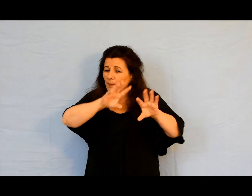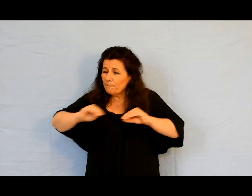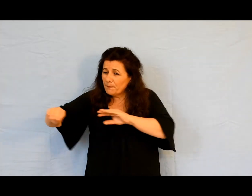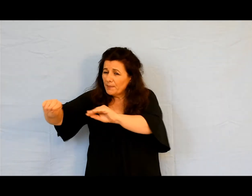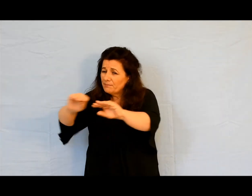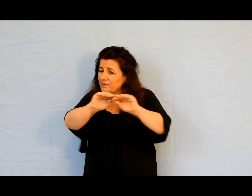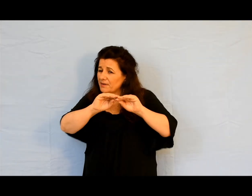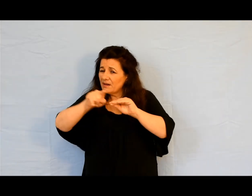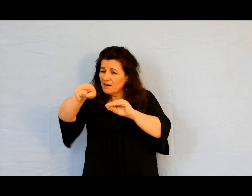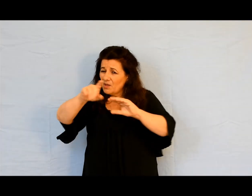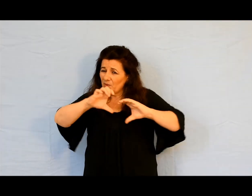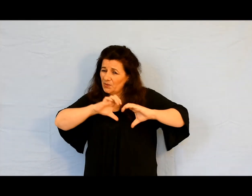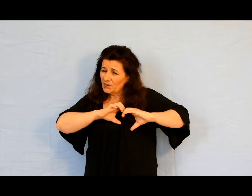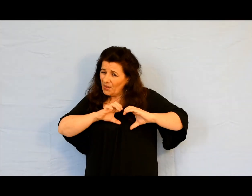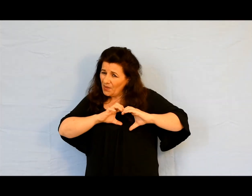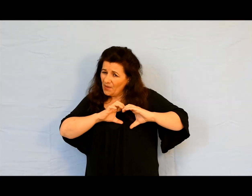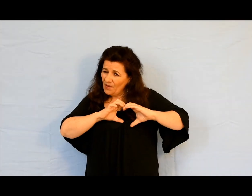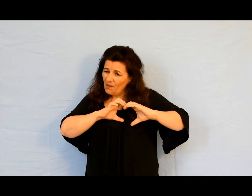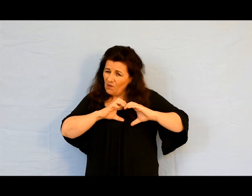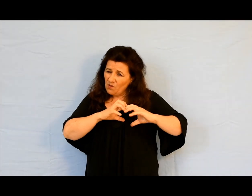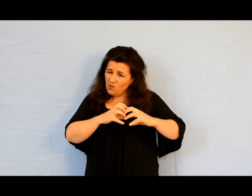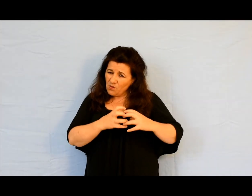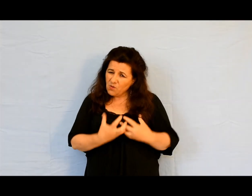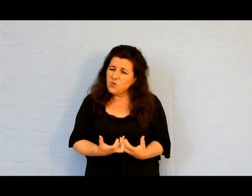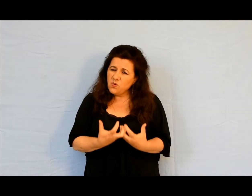alourdi. Ils sont devenus durs d'oreille